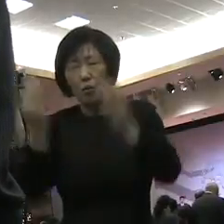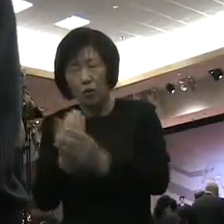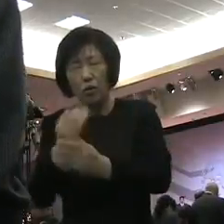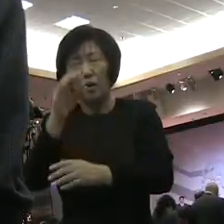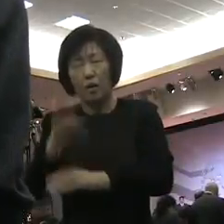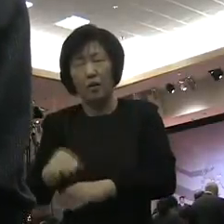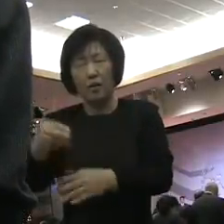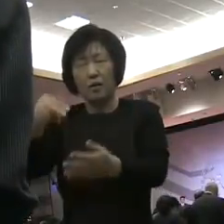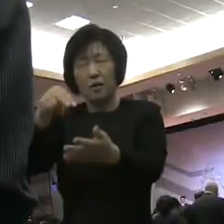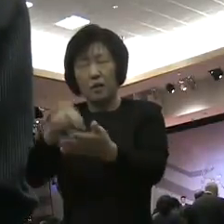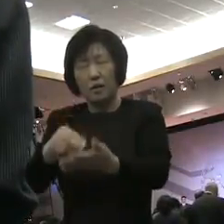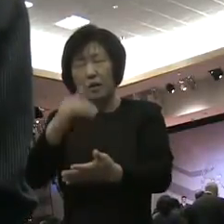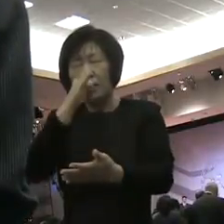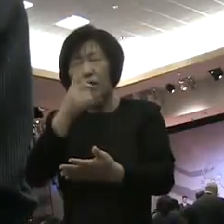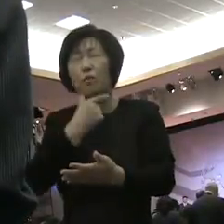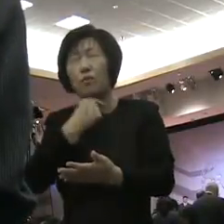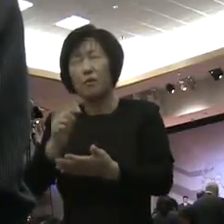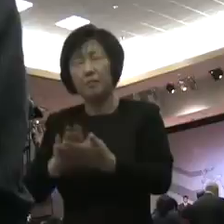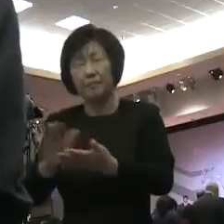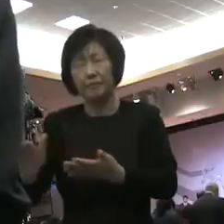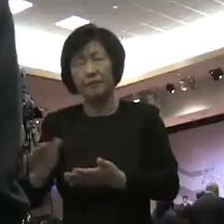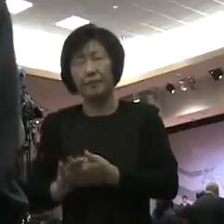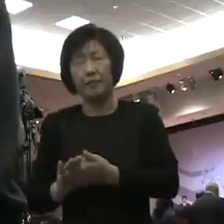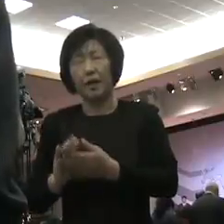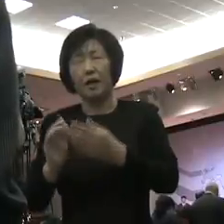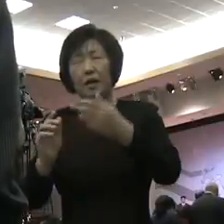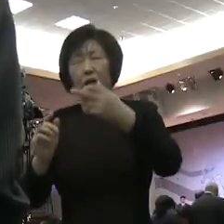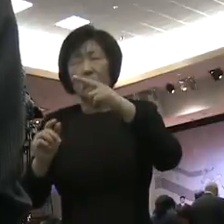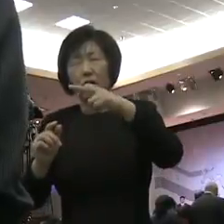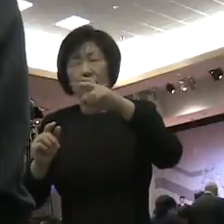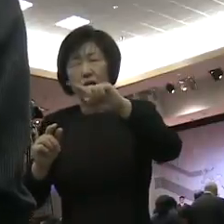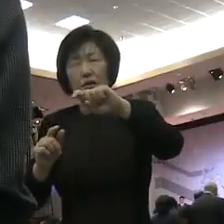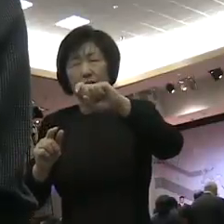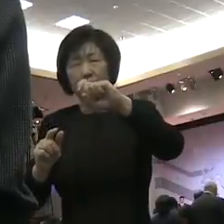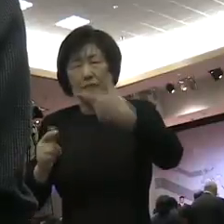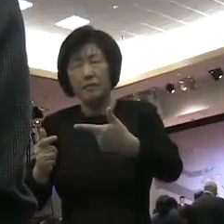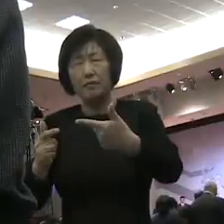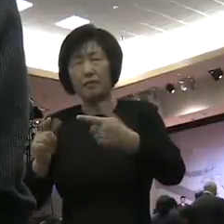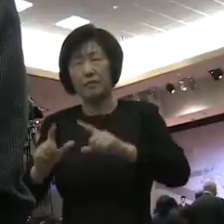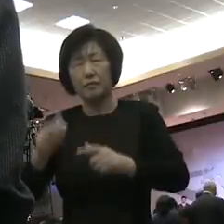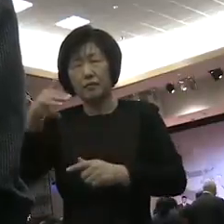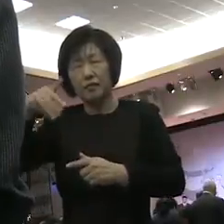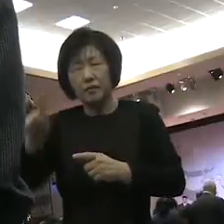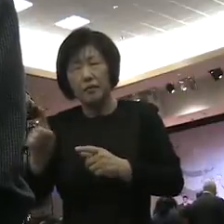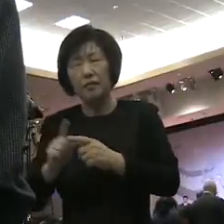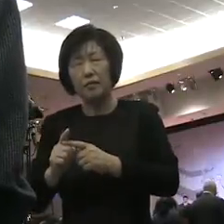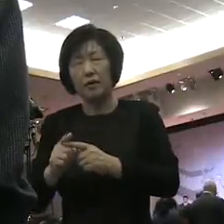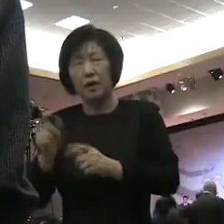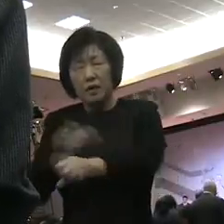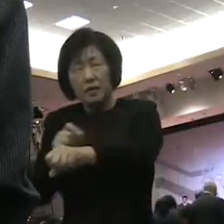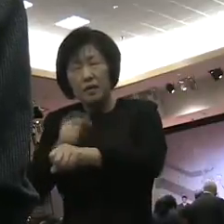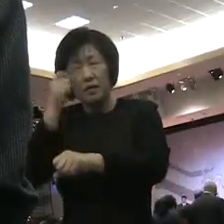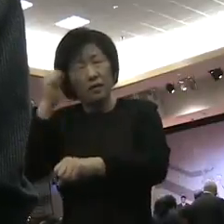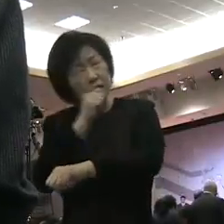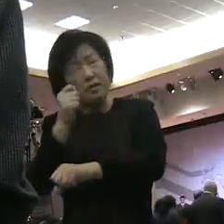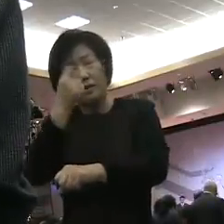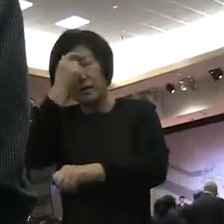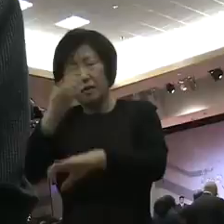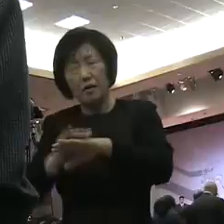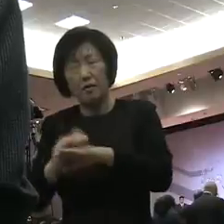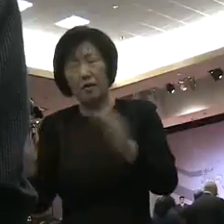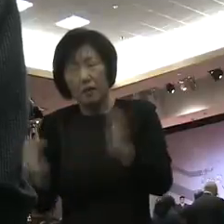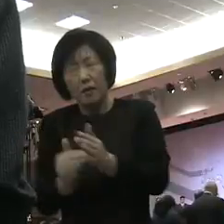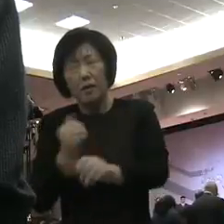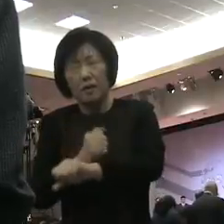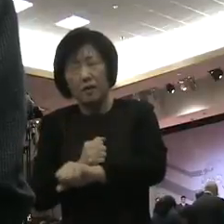하여 주시옵기를 간절히 바라고 원합니다. 또한 제16차 특별 새벽 부흥회를 은혜 가운데 마치게 하시니 감사를 드립니다. 세대